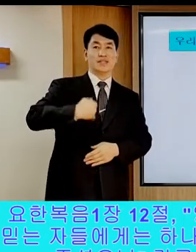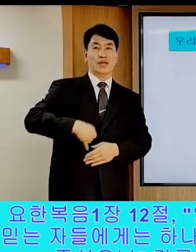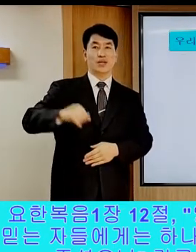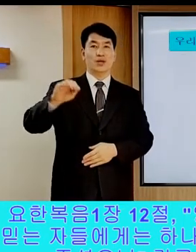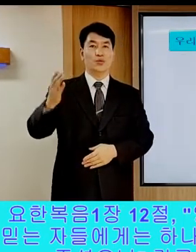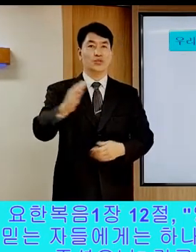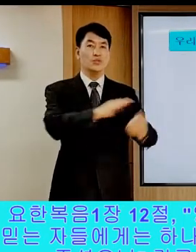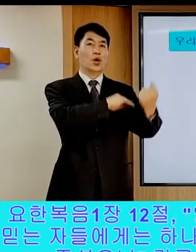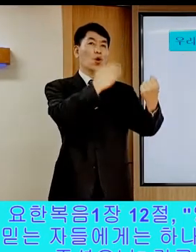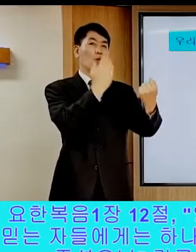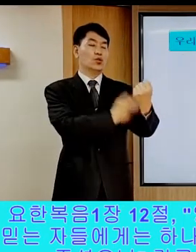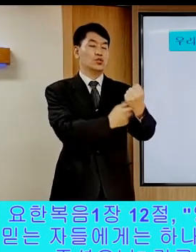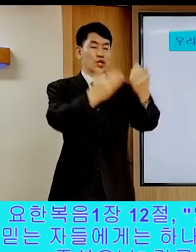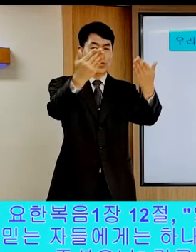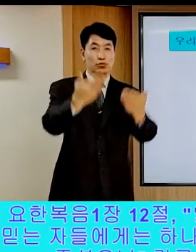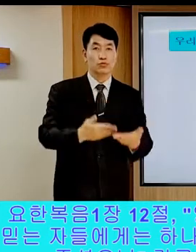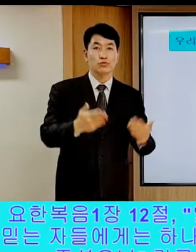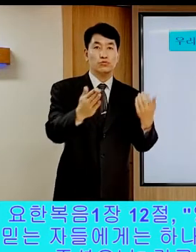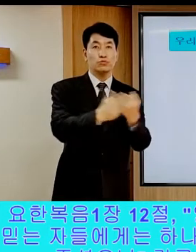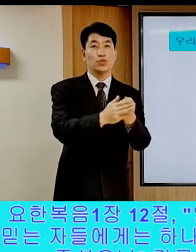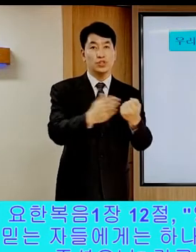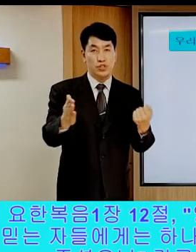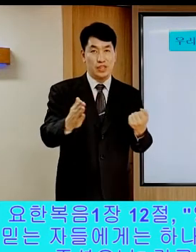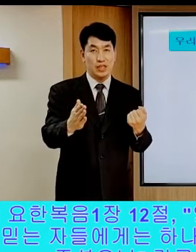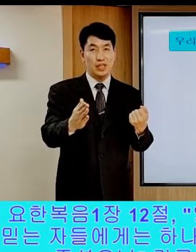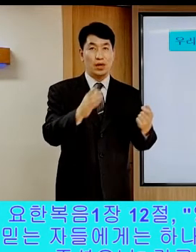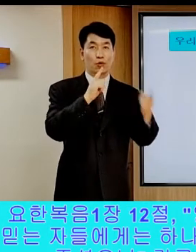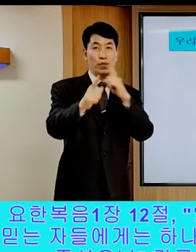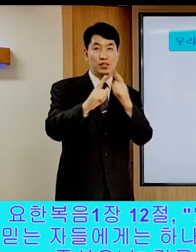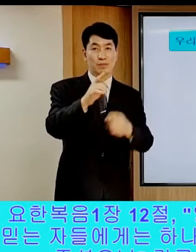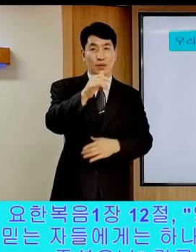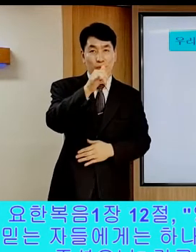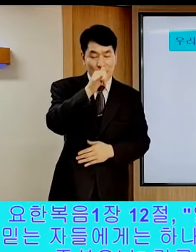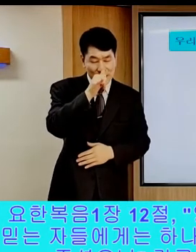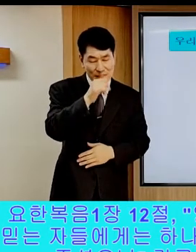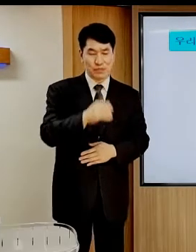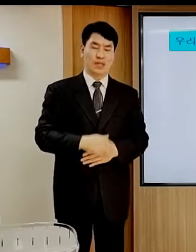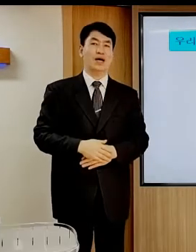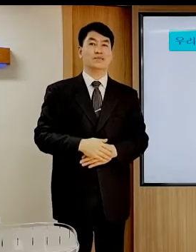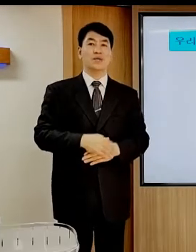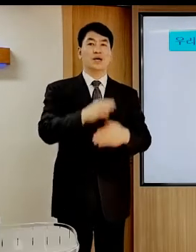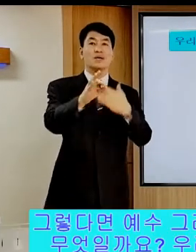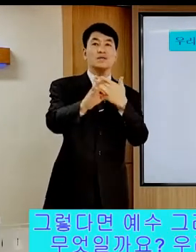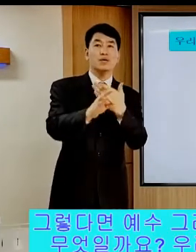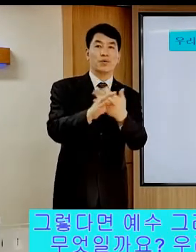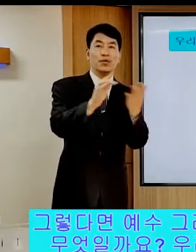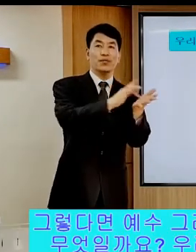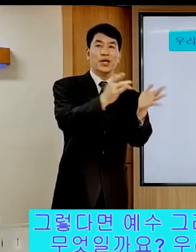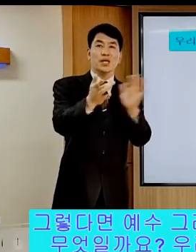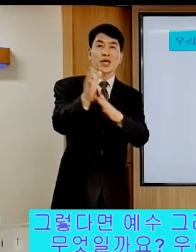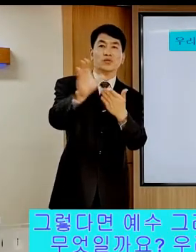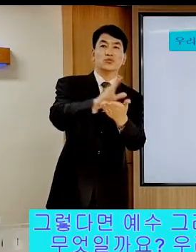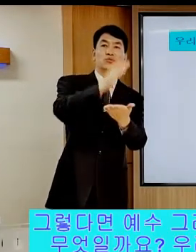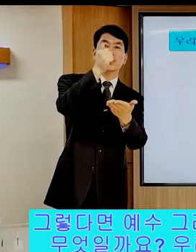자녀가 되는 권세를 주셨으니 라고 말씀하고 있습니다. 그렇다면 예수